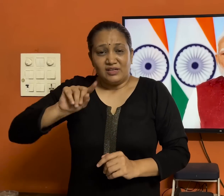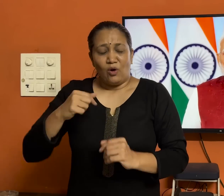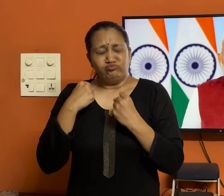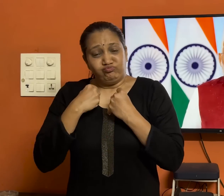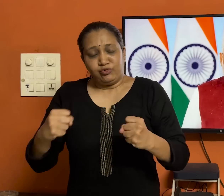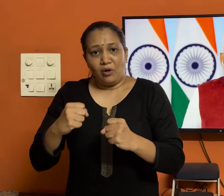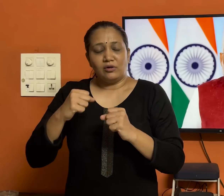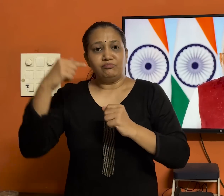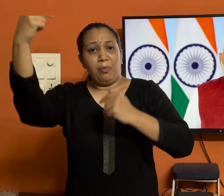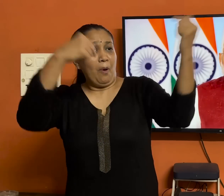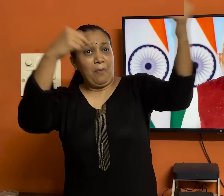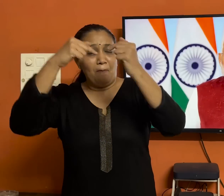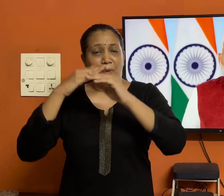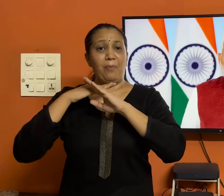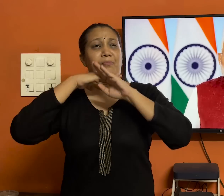सिस्टम ने